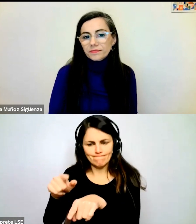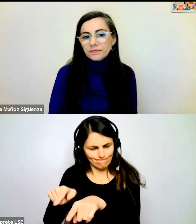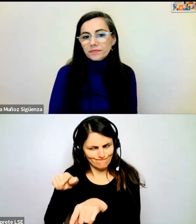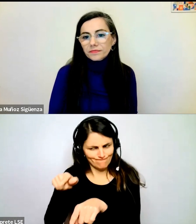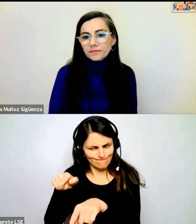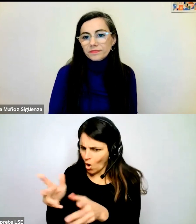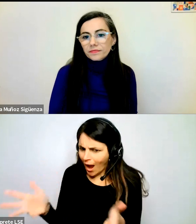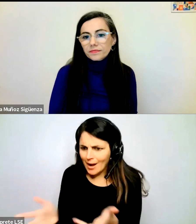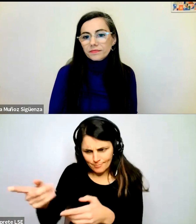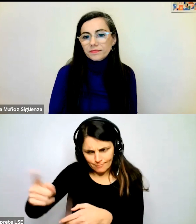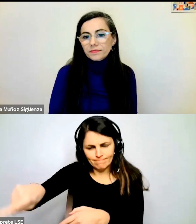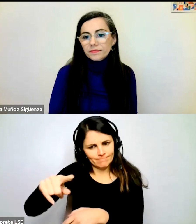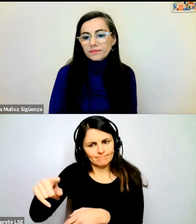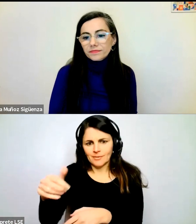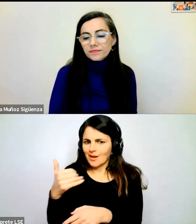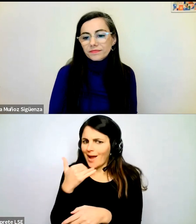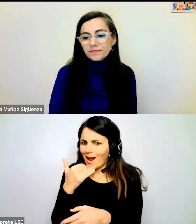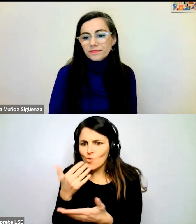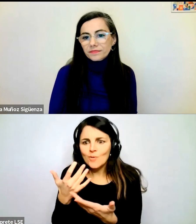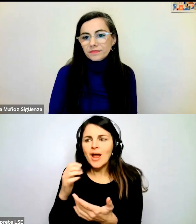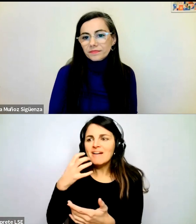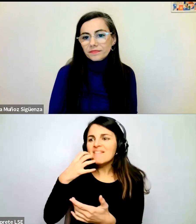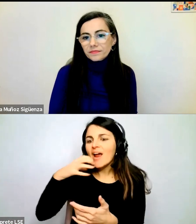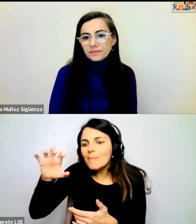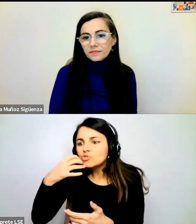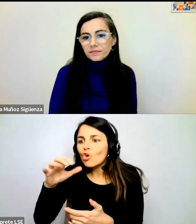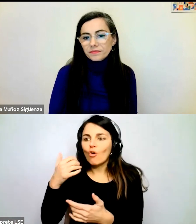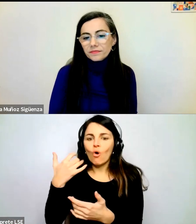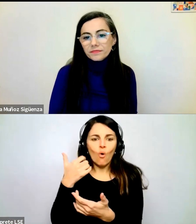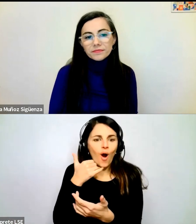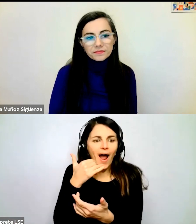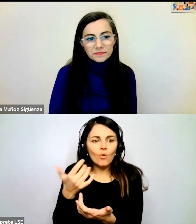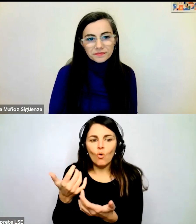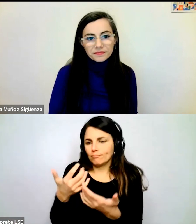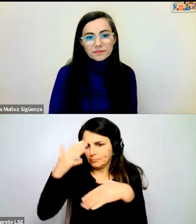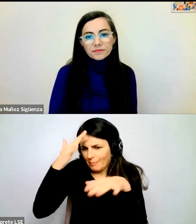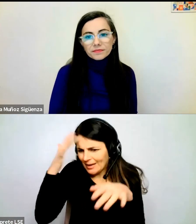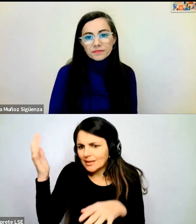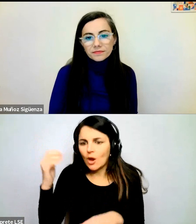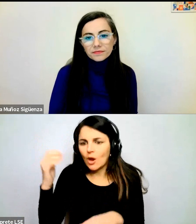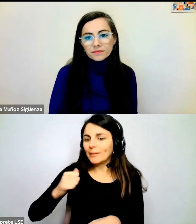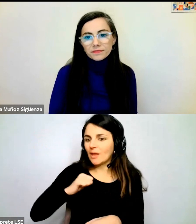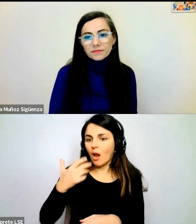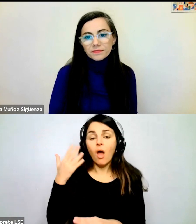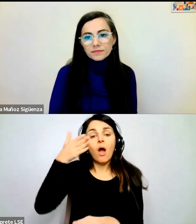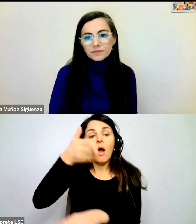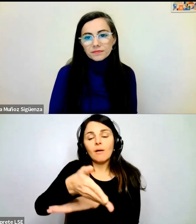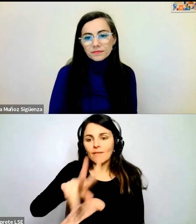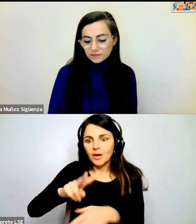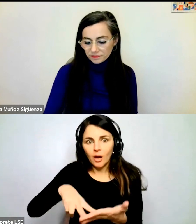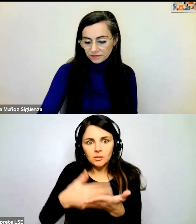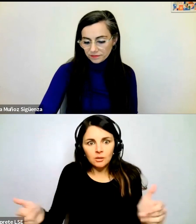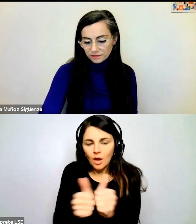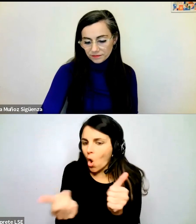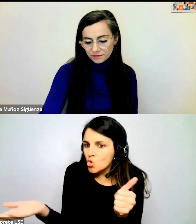a que pongáis, cada vez que ponéis una reclamación, pues no sé, en el hospital porque no contáis con intérprete,